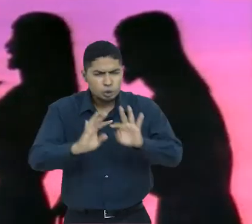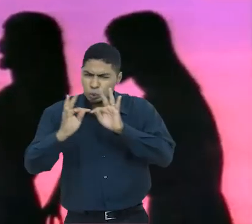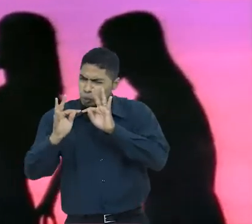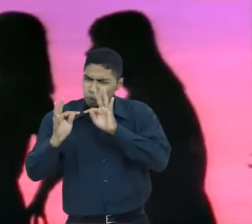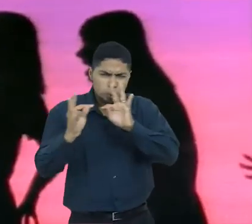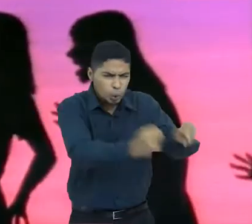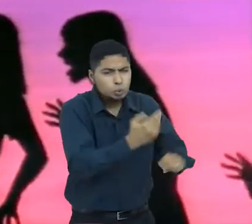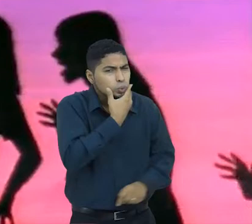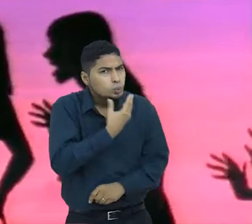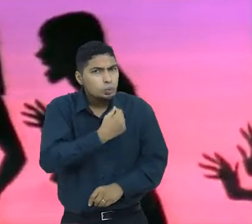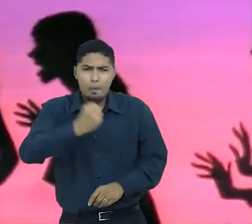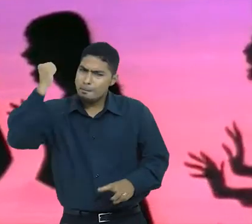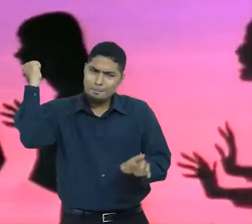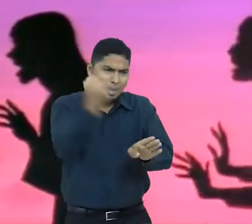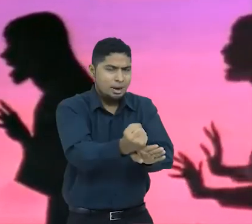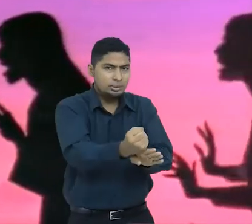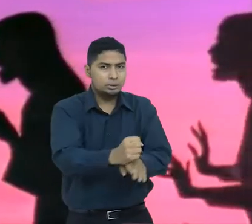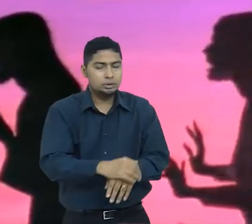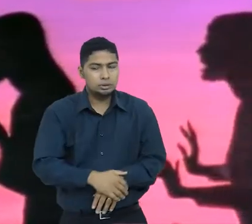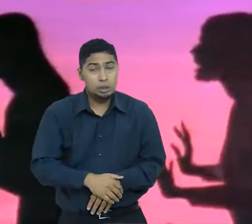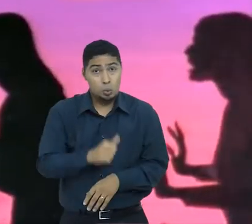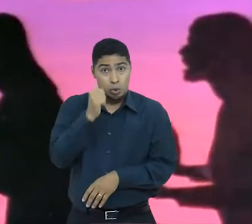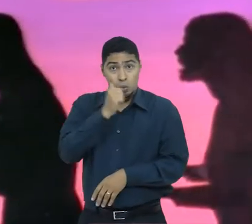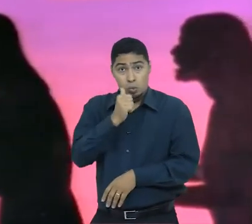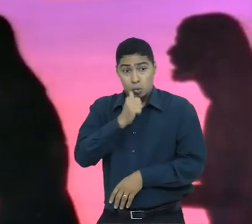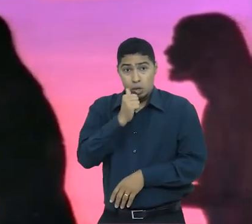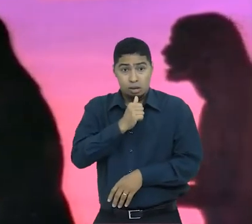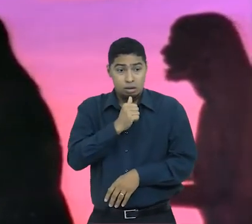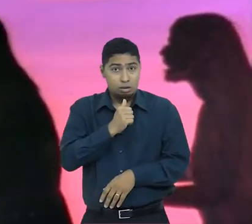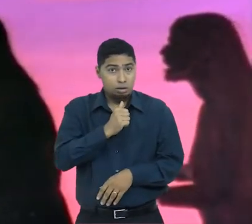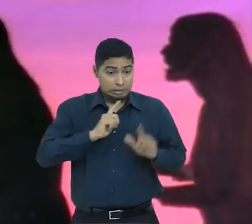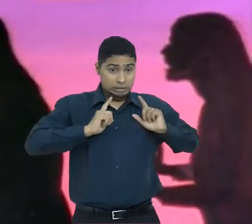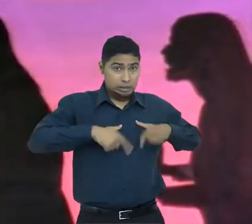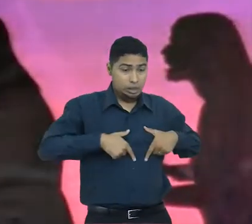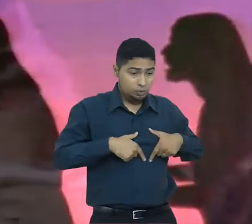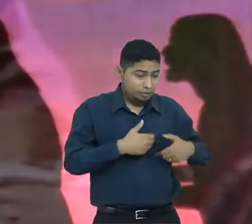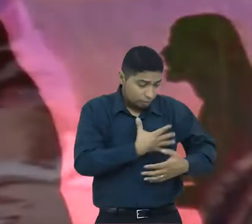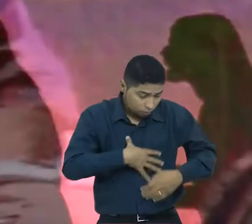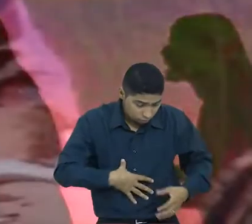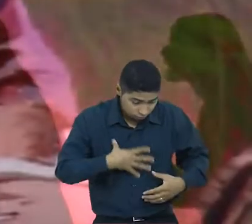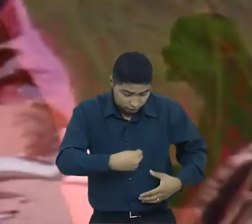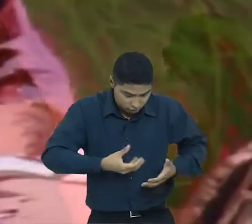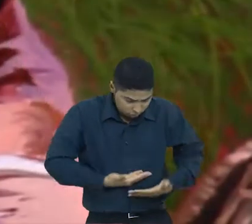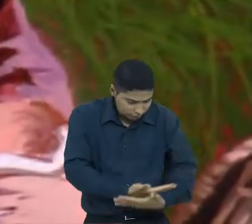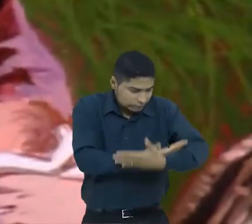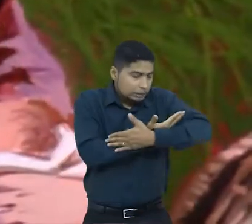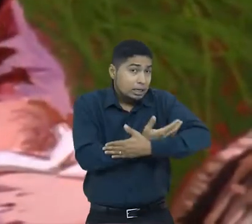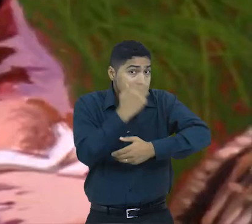mas matem todos os meninos. Uma mulher hebreia escondeu o filho recém-nascido durante